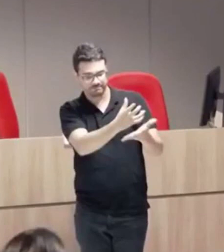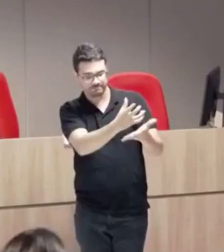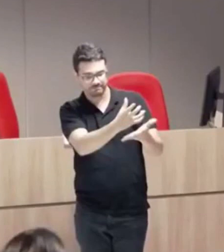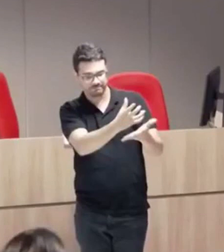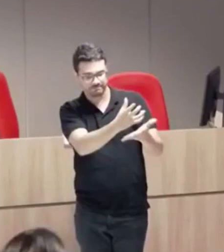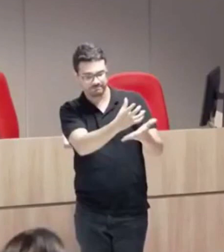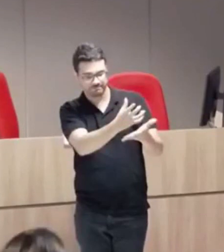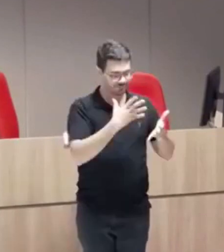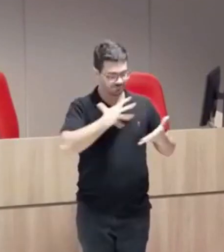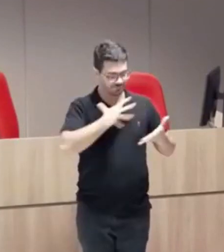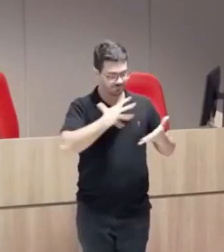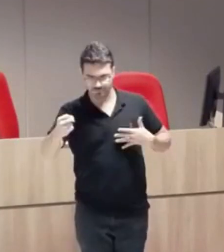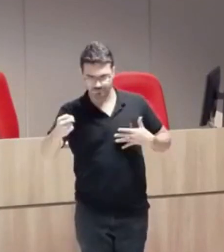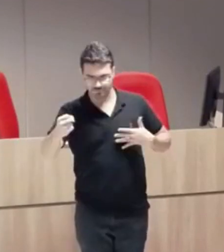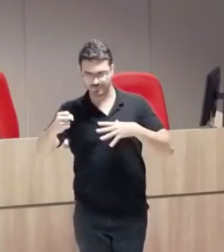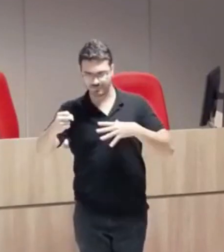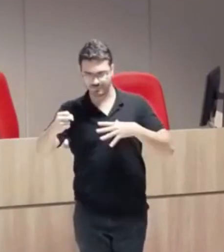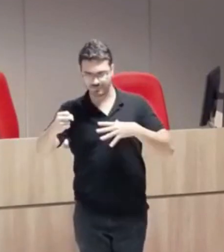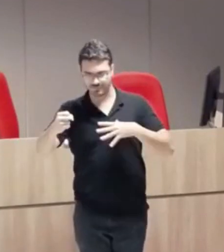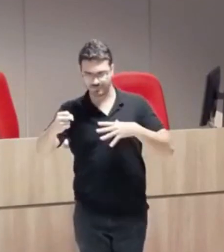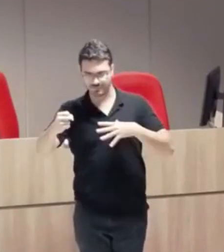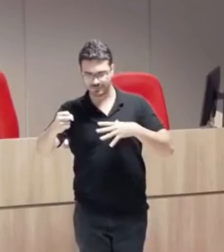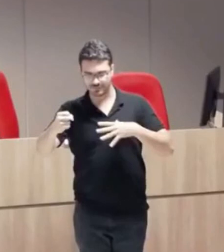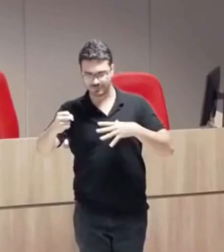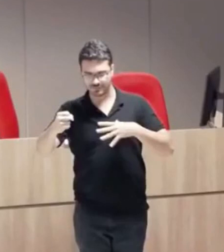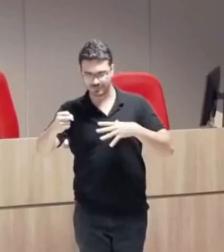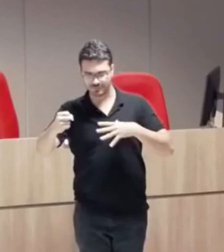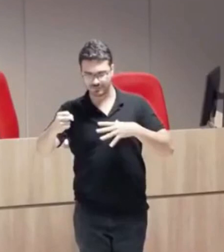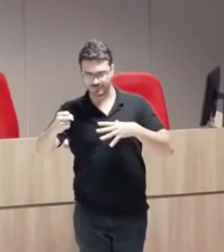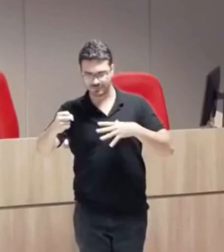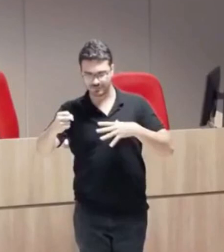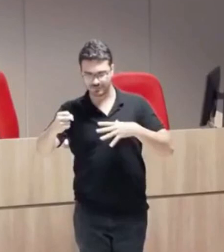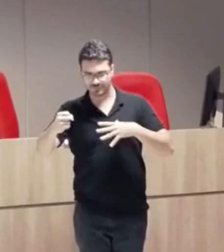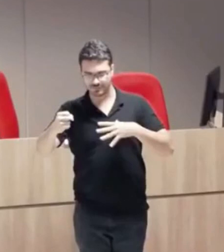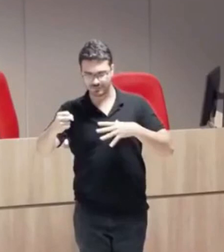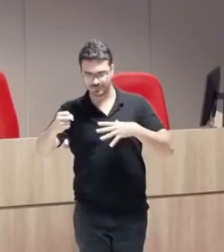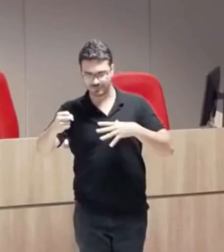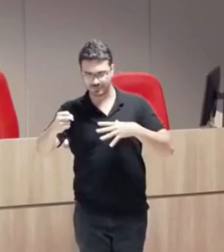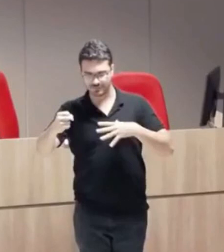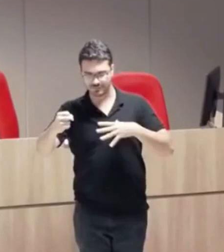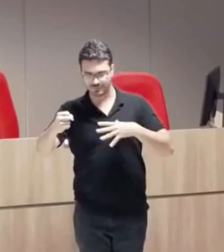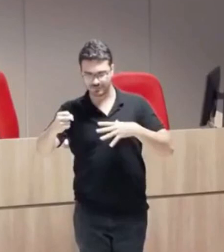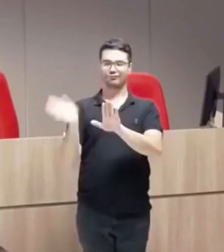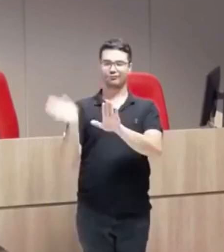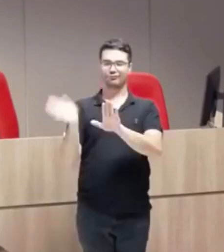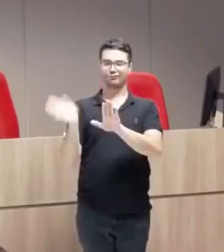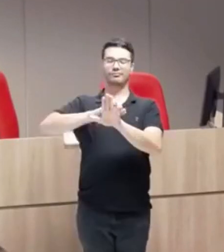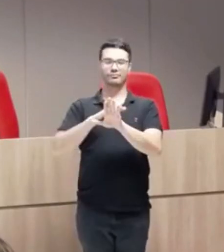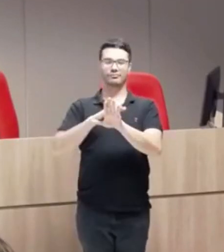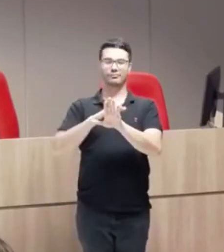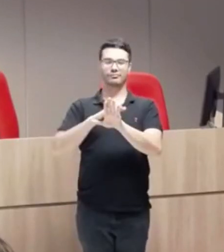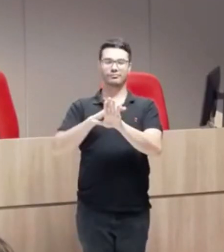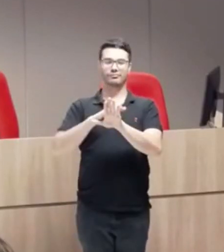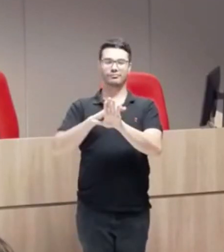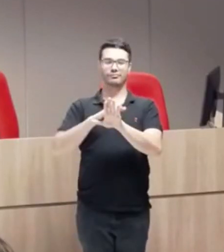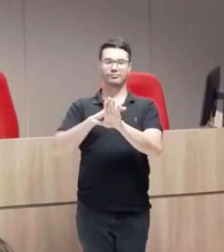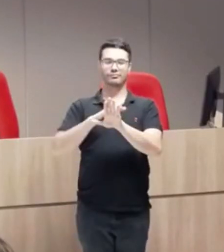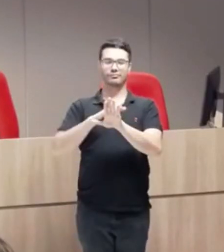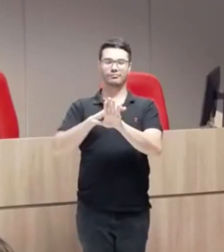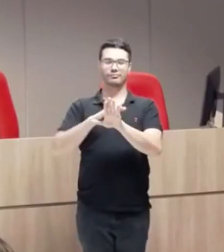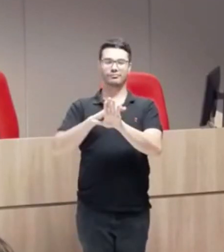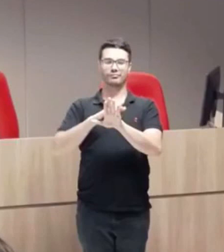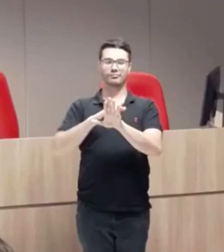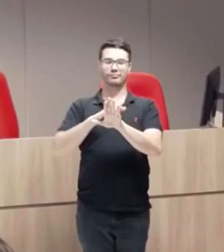se capturando aquilo que é fruto das nossas próprias subjetividades. A lógica manicomial,